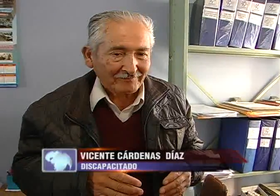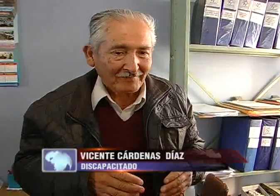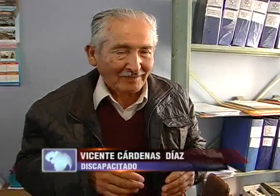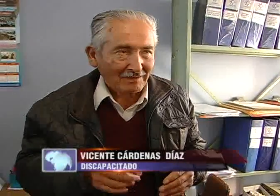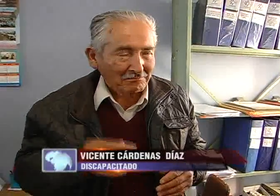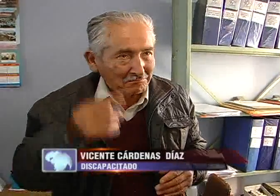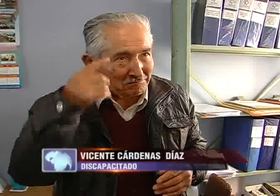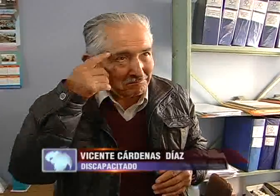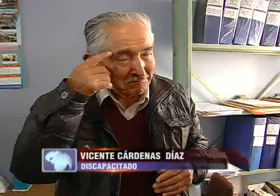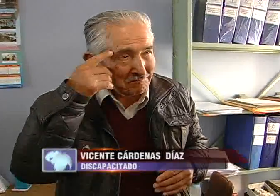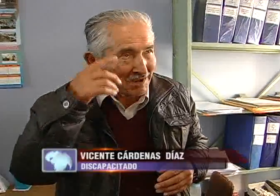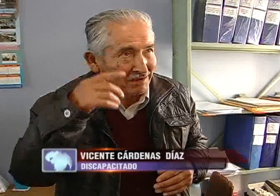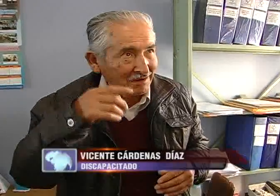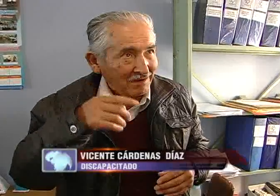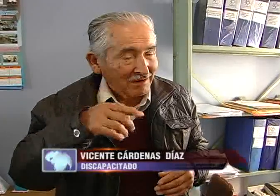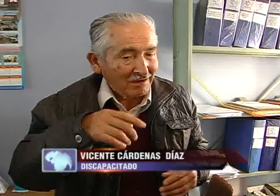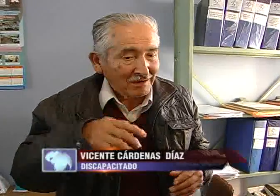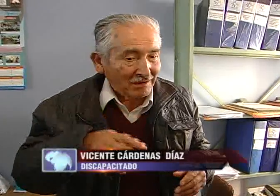eso estaba con mi hija.